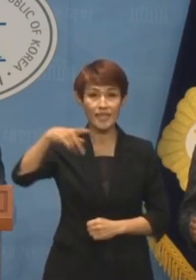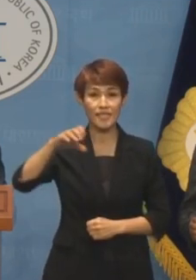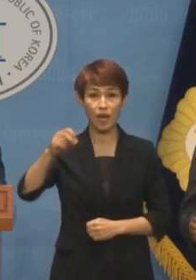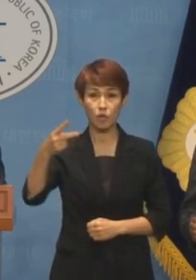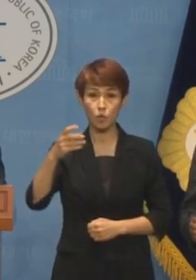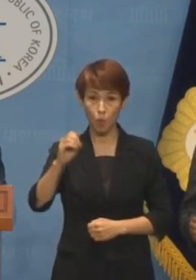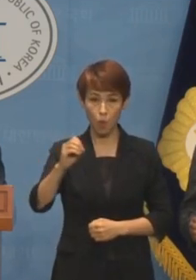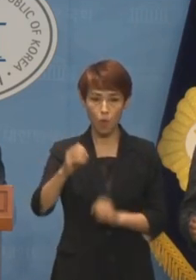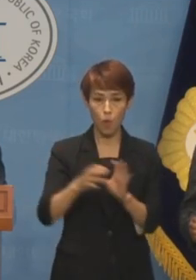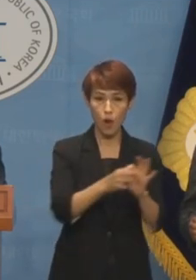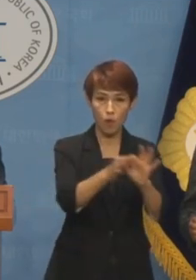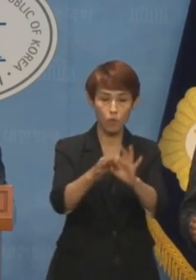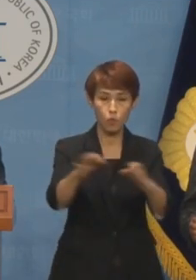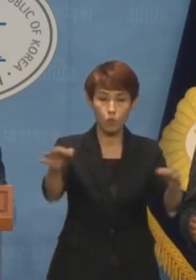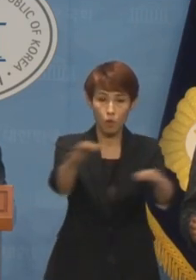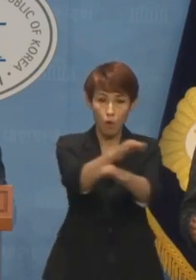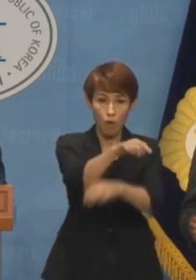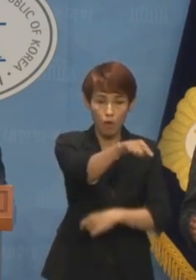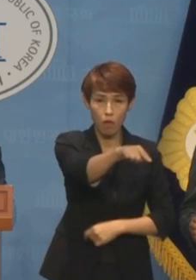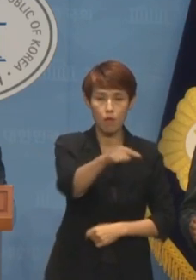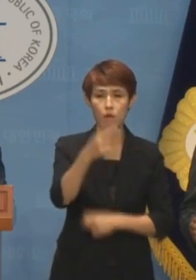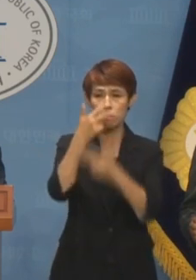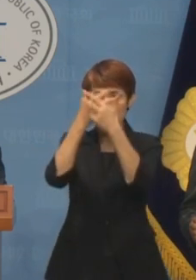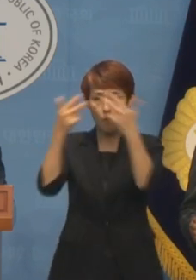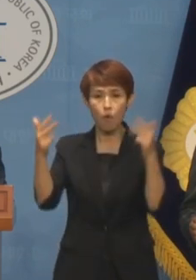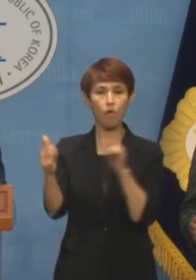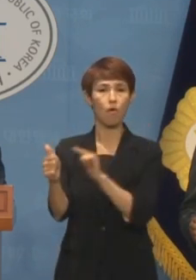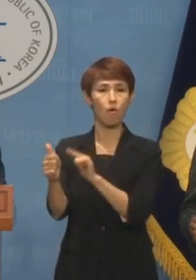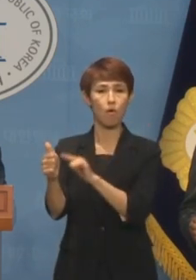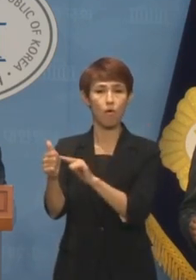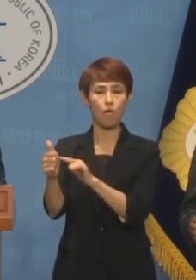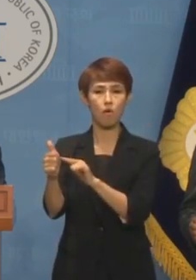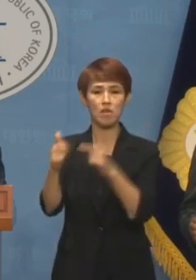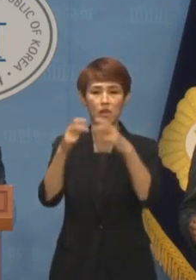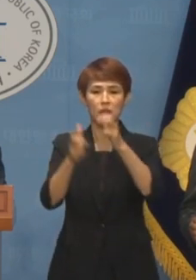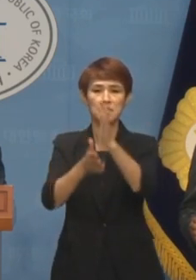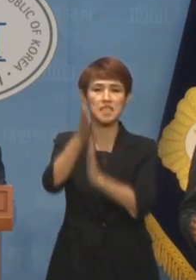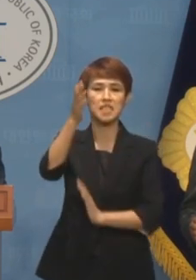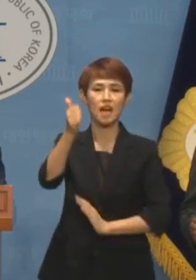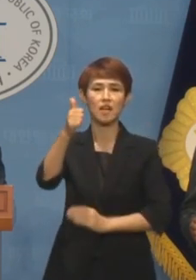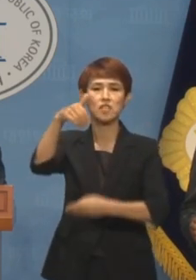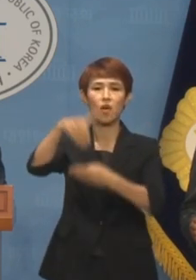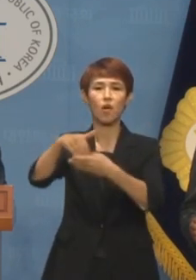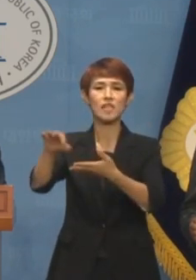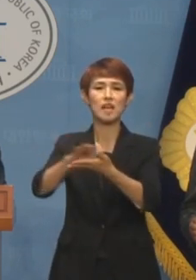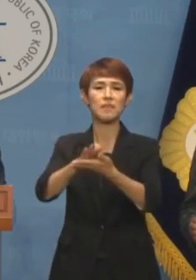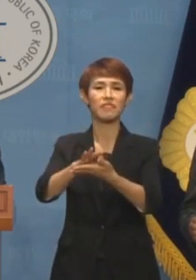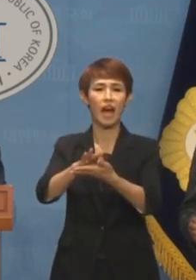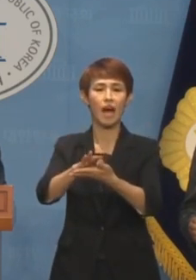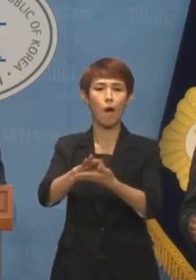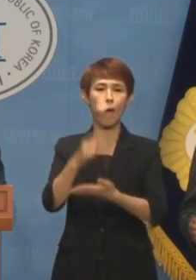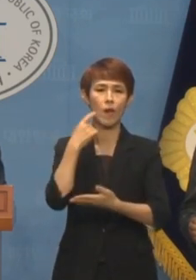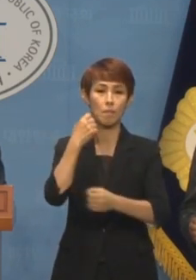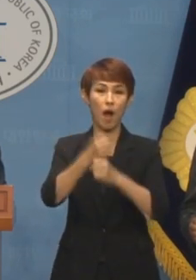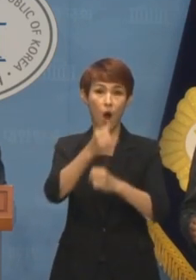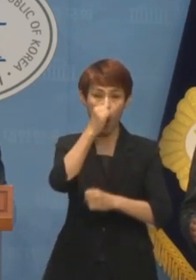간의 돈 거래를 이재명 성남시장 선거 자금으로 둔갑시킨 사실 조작에